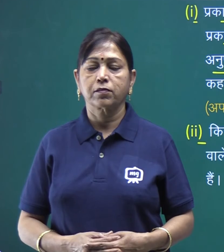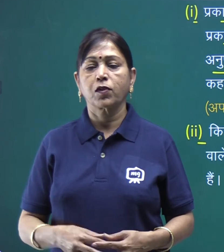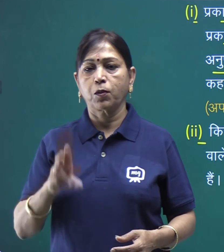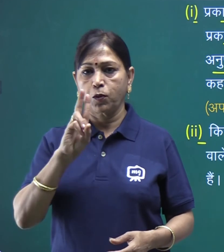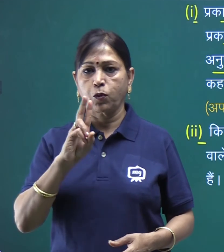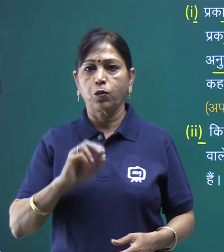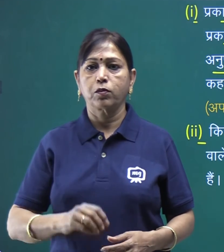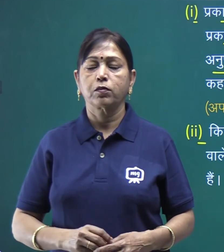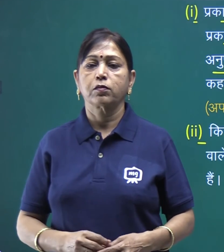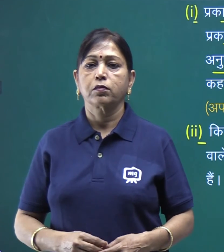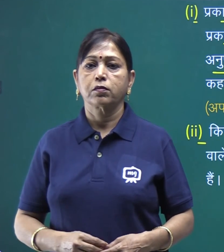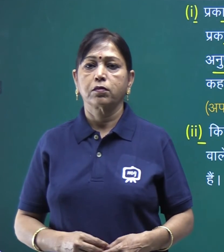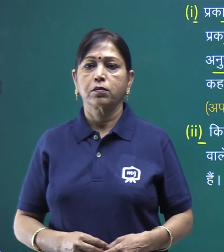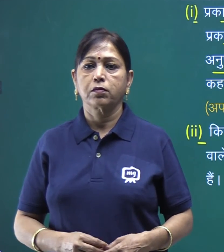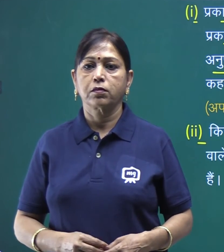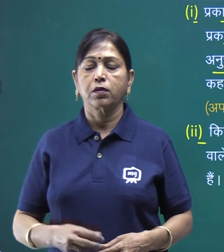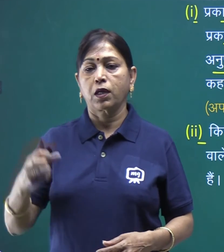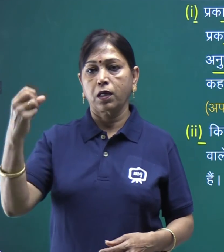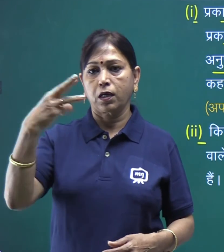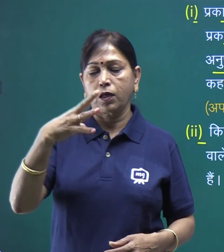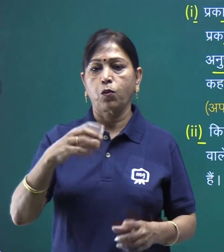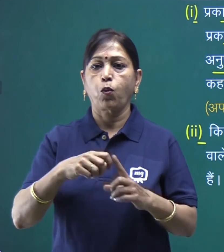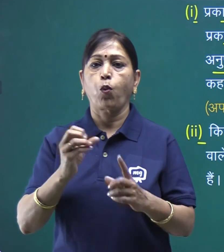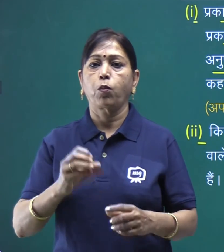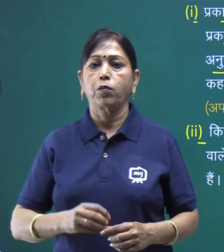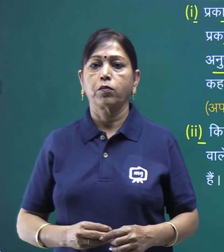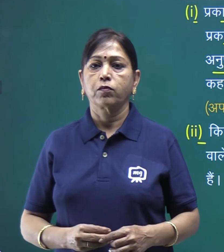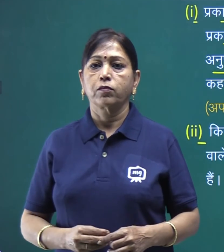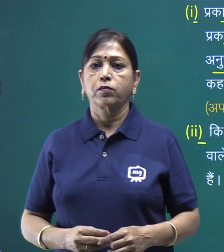नंबर 2, किरणों को